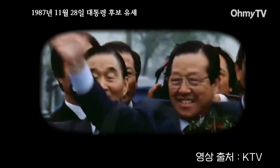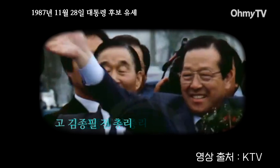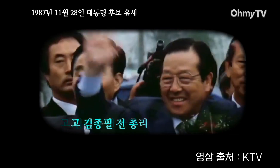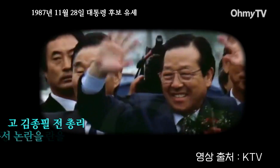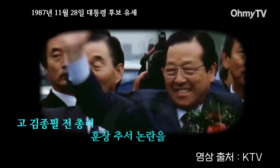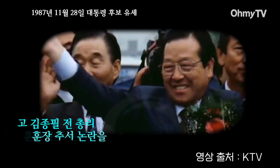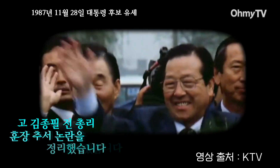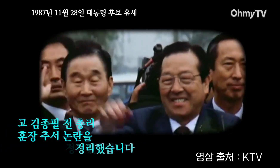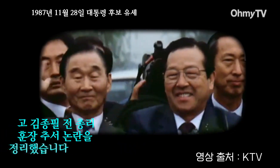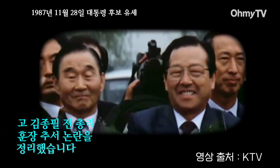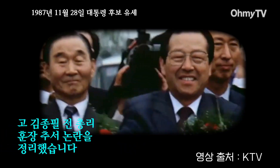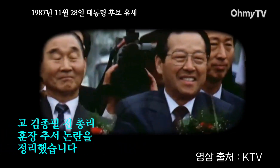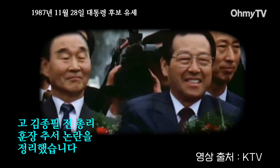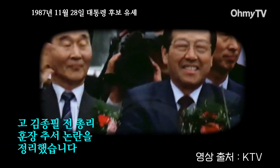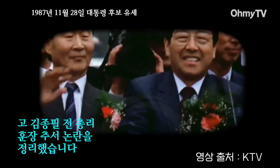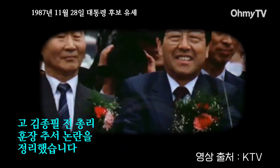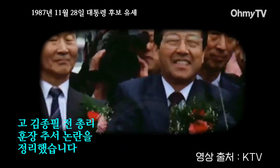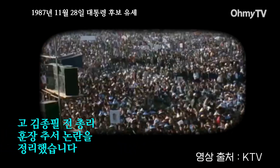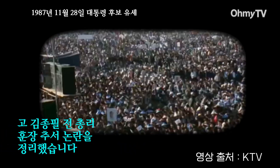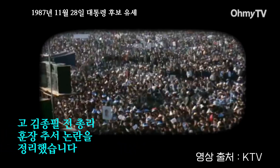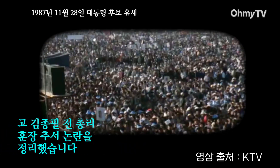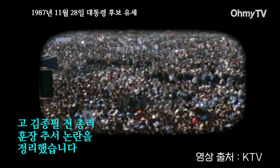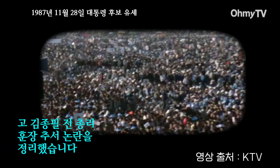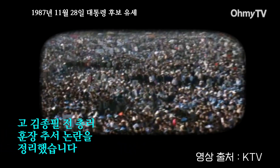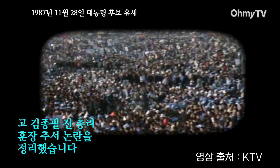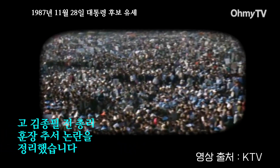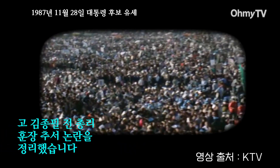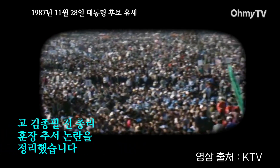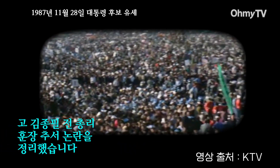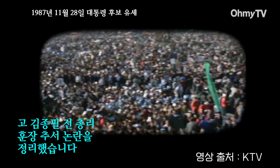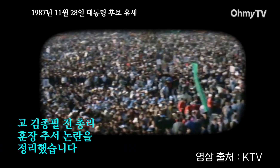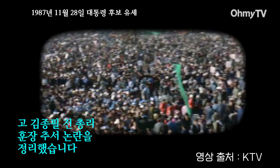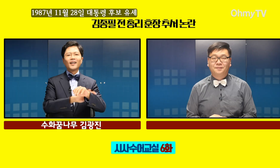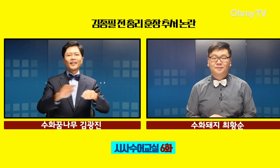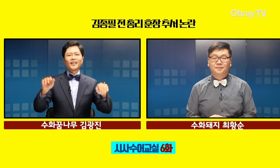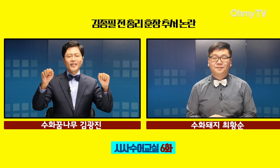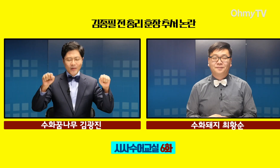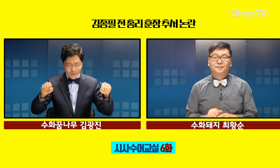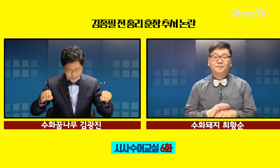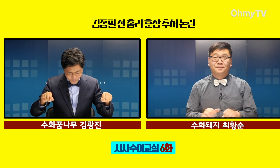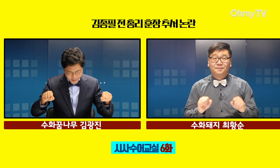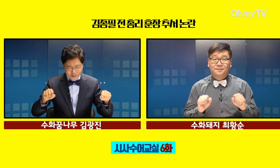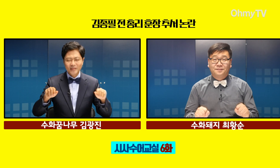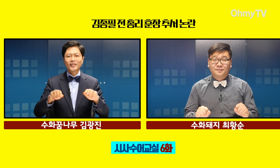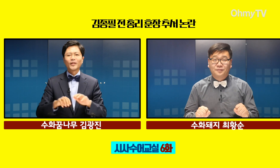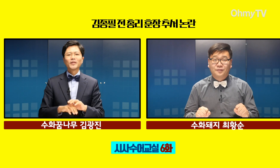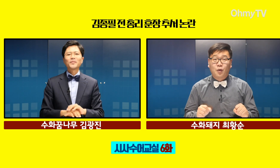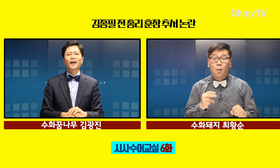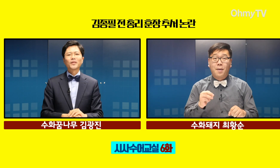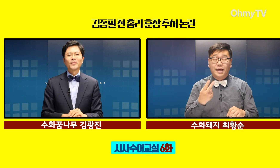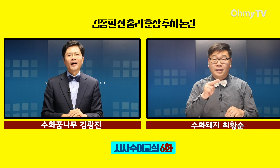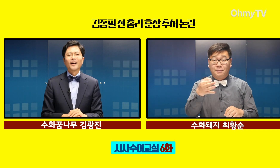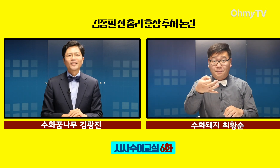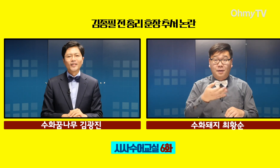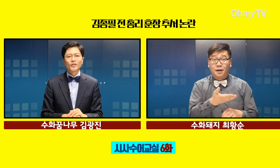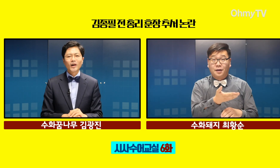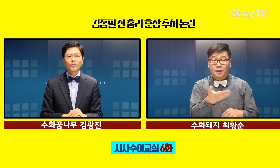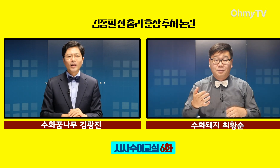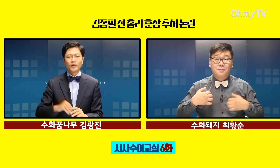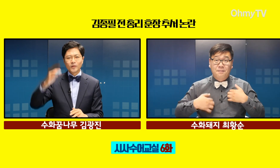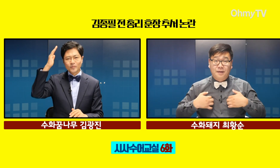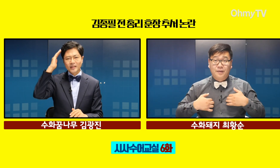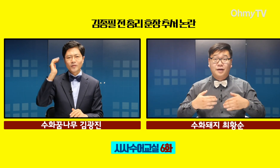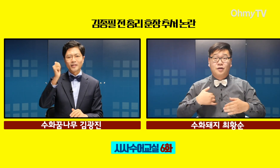보임에 따라서 유 사장은 갈수록 그 열기가 뜨겁기만 합니다. 안녕하세요. 오마이뉴스 시청자 여러분 반갑습니다. 저는